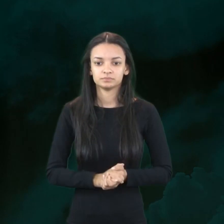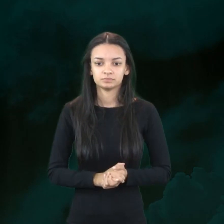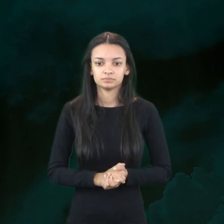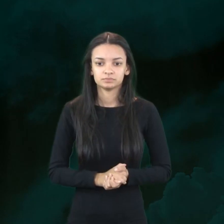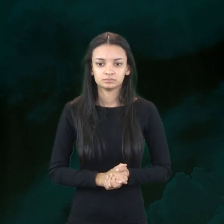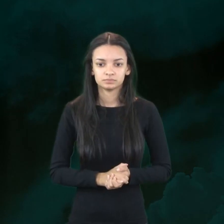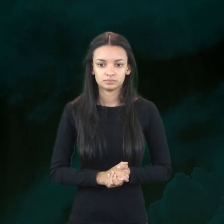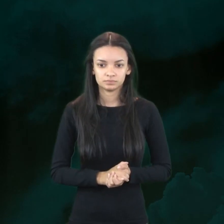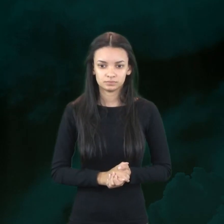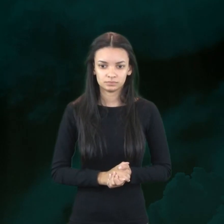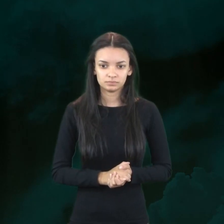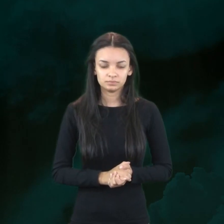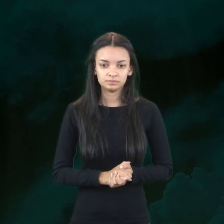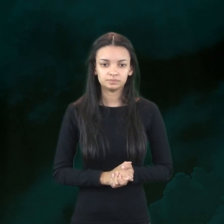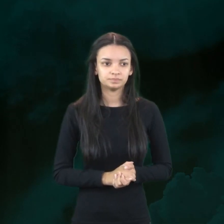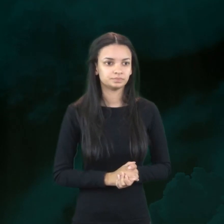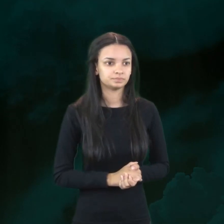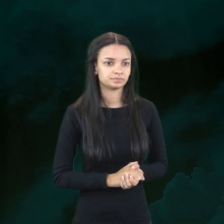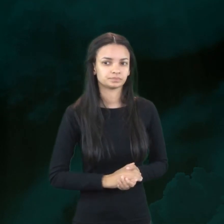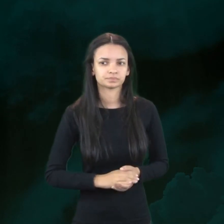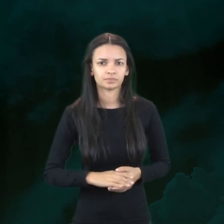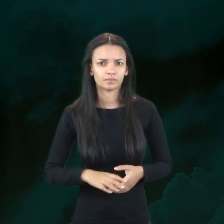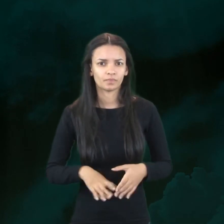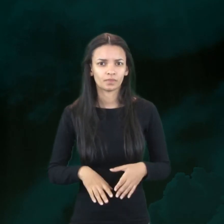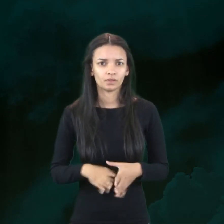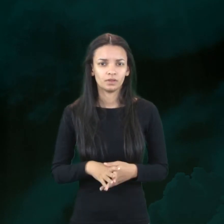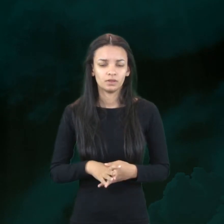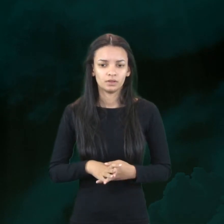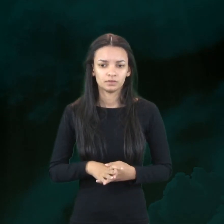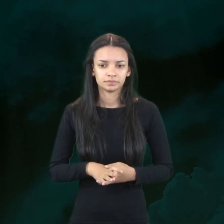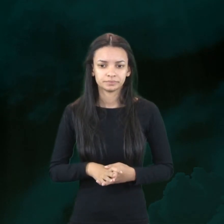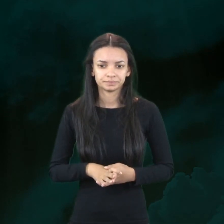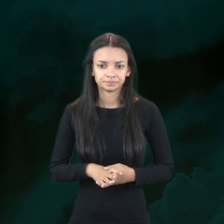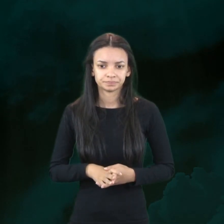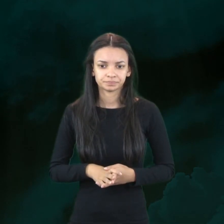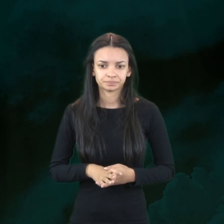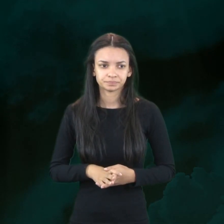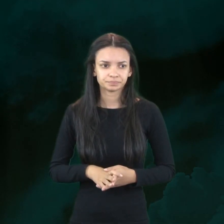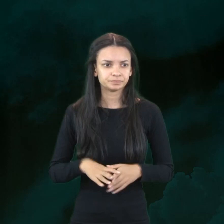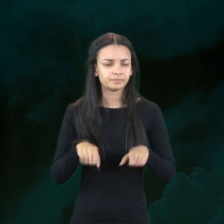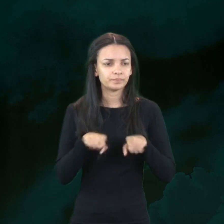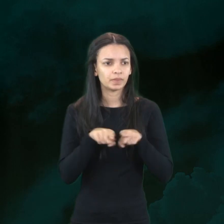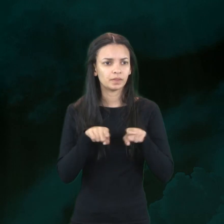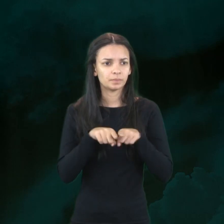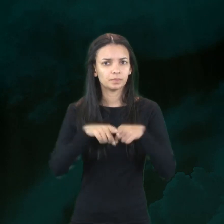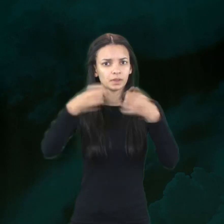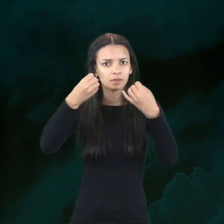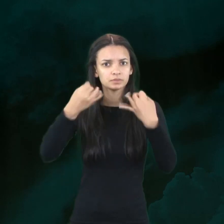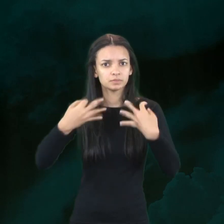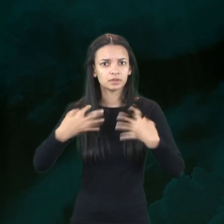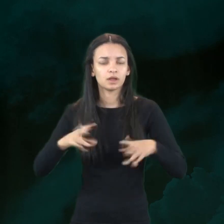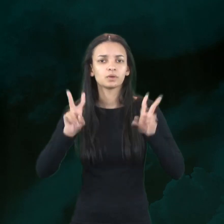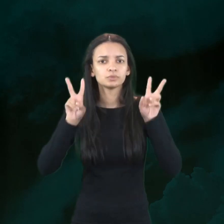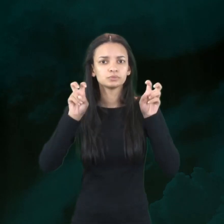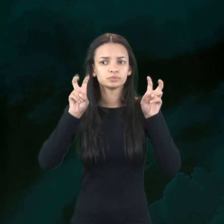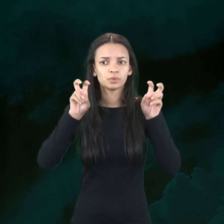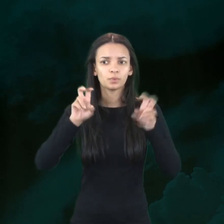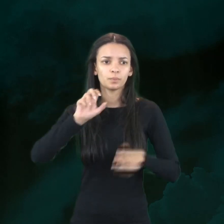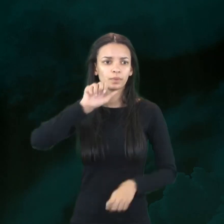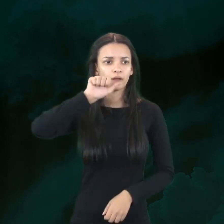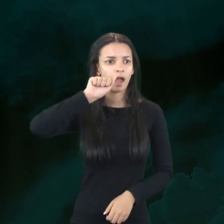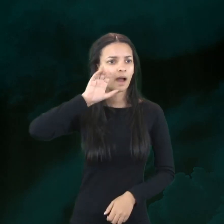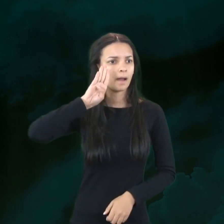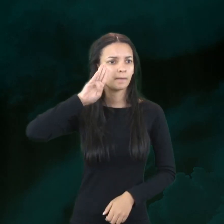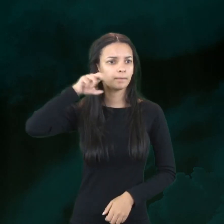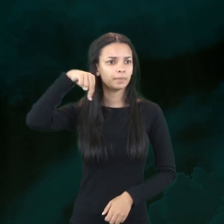da abnegação, né, do vosso amor. Essa palavra abnegação, né,